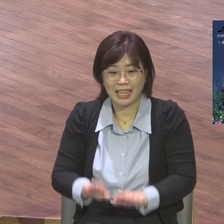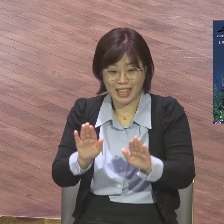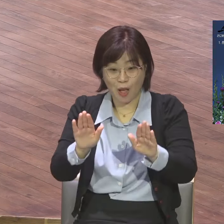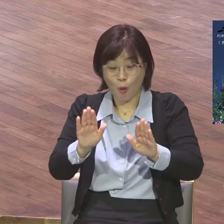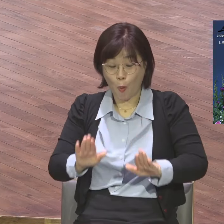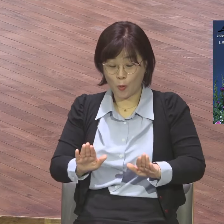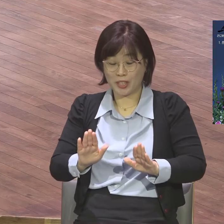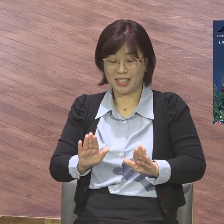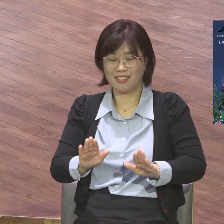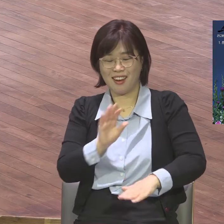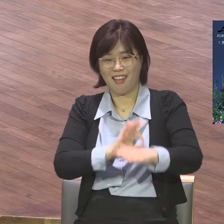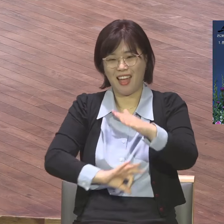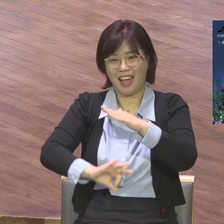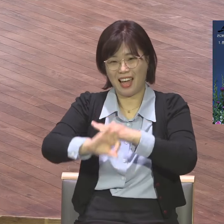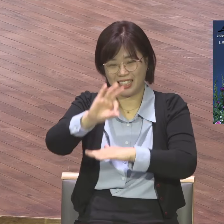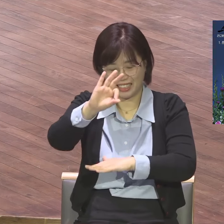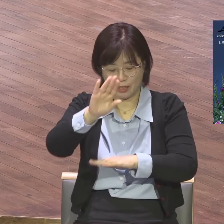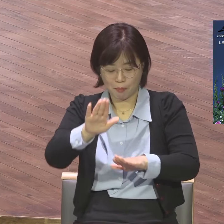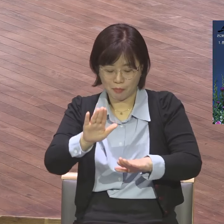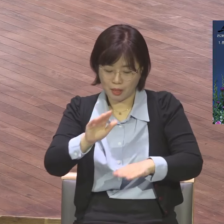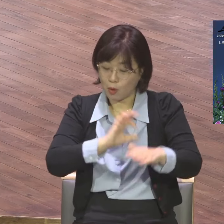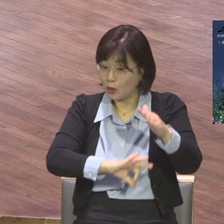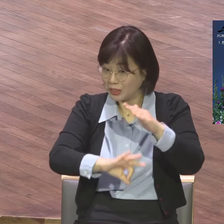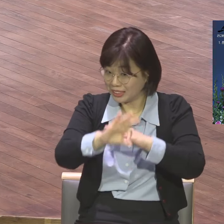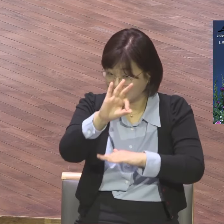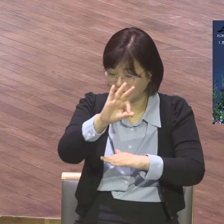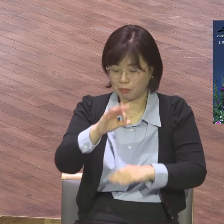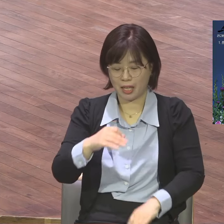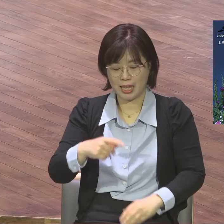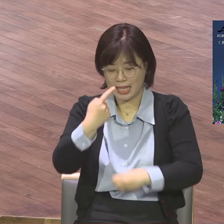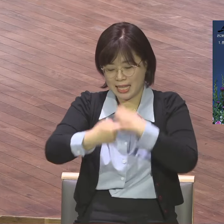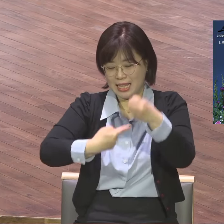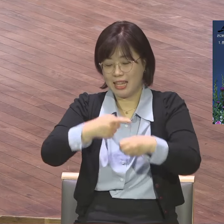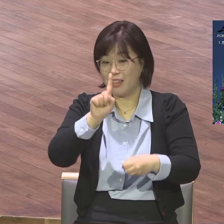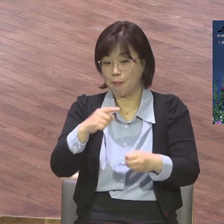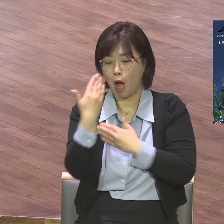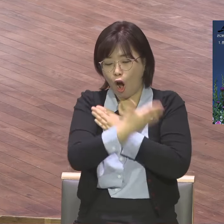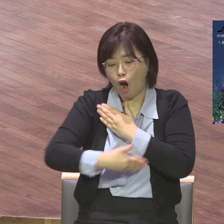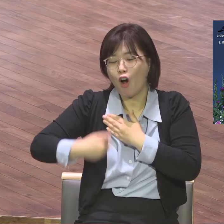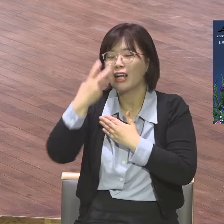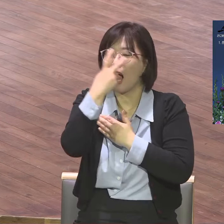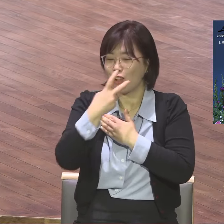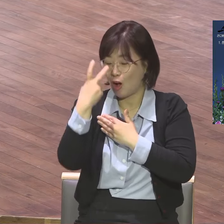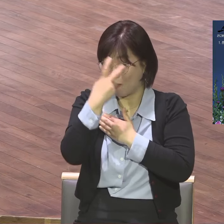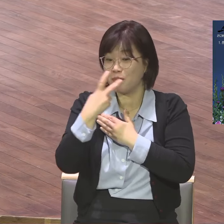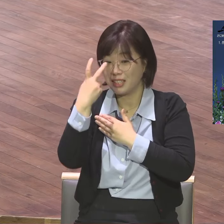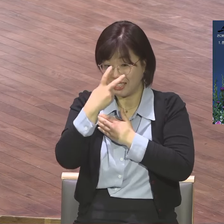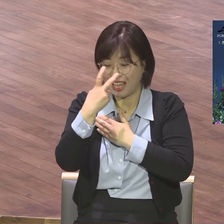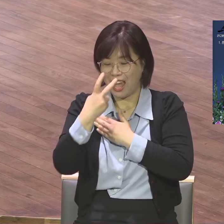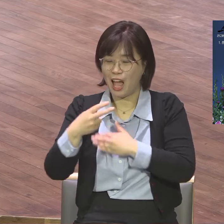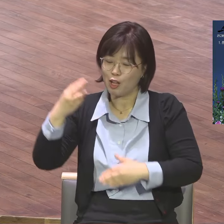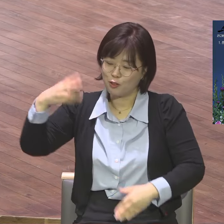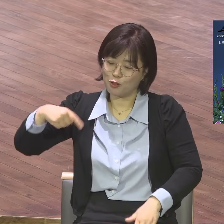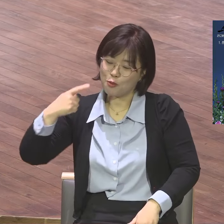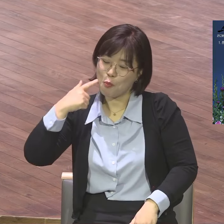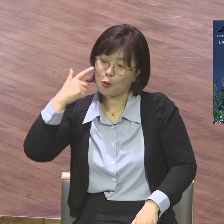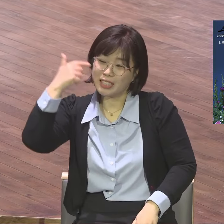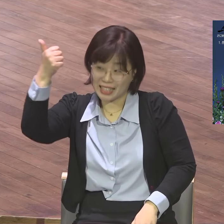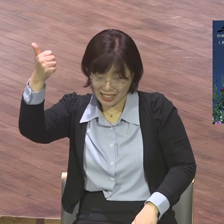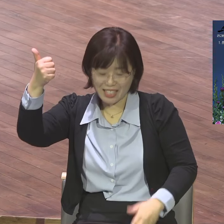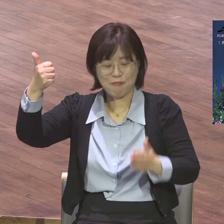아산병원에서 종합진단 1년에 한 번 하는 거 받았어. 받고 오늘 1박 2일 하고 오늘 위인 대장내시경 싹 다